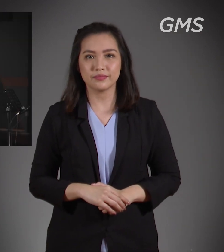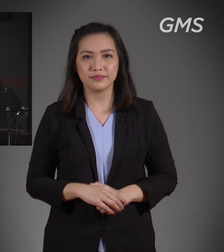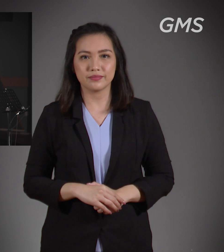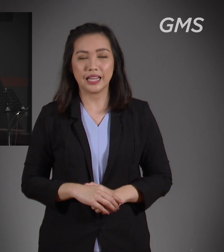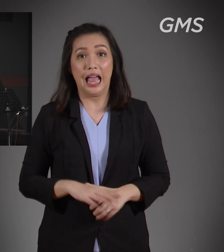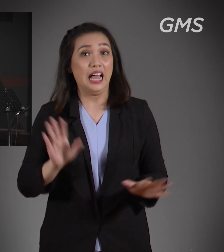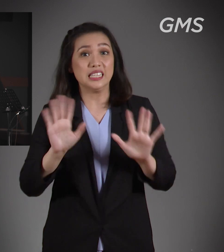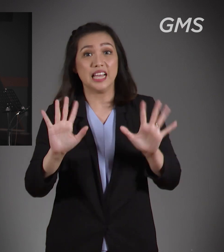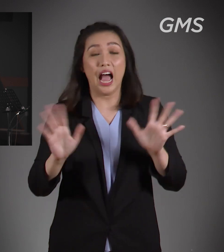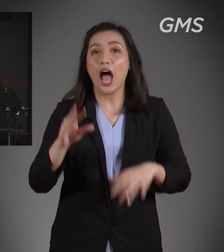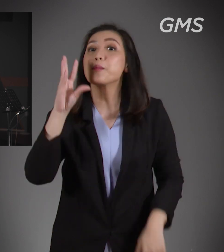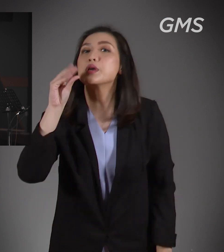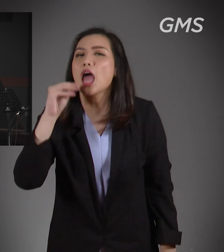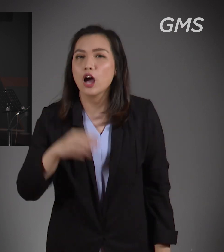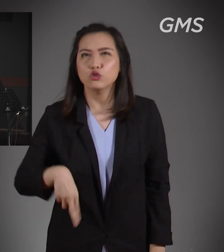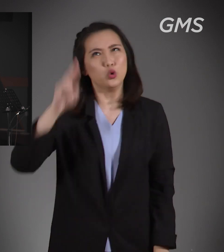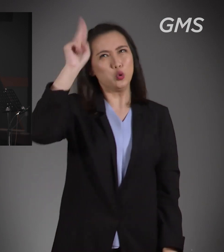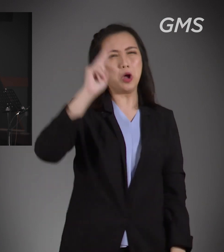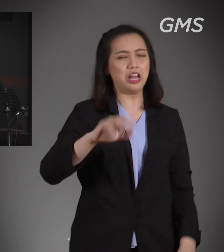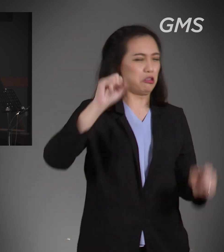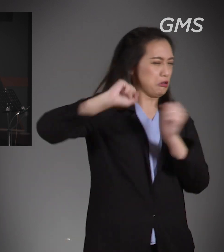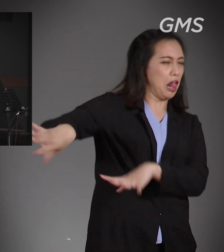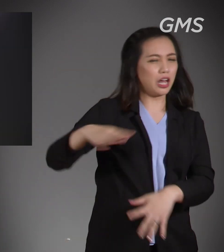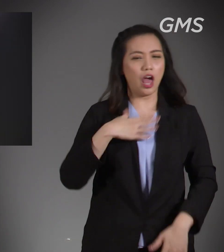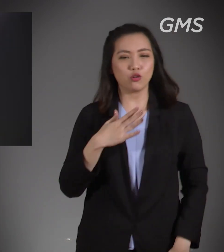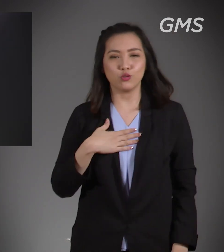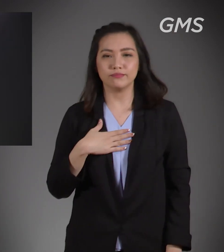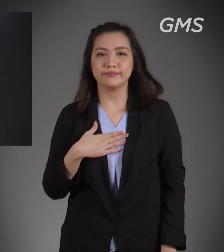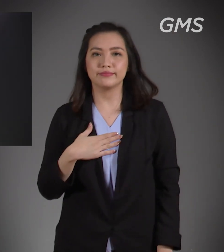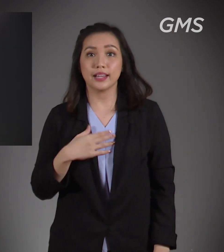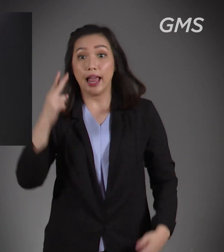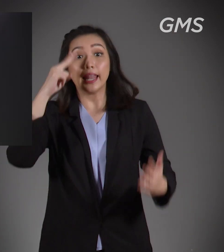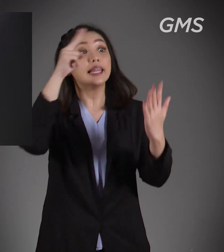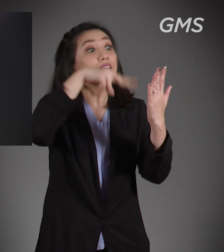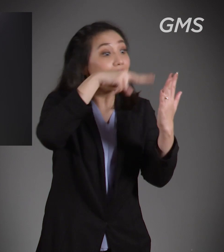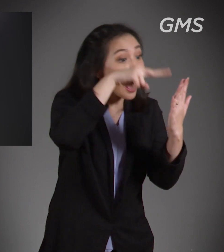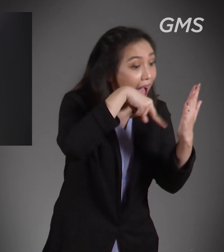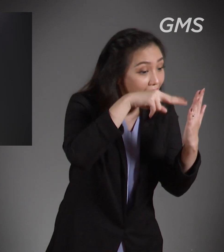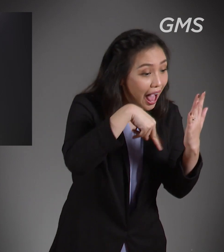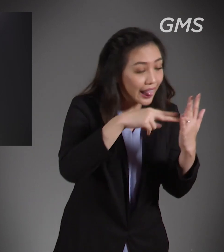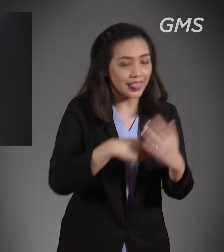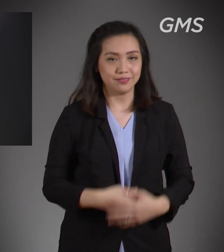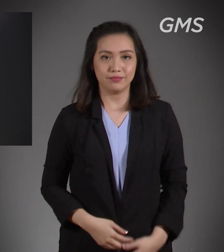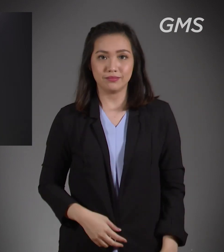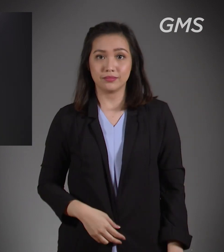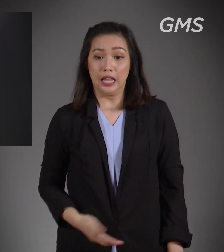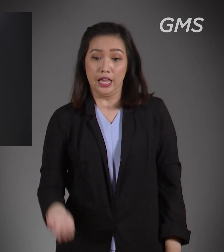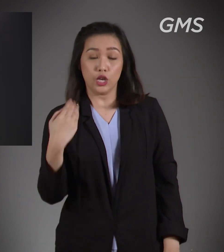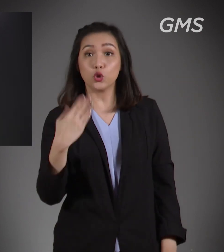Evaluasi diri. Kalau hari ini Anda tidak meninggalkan Tuhan, jangan fitnah Tuhan pernah meninggalkan